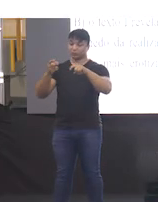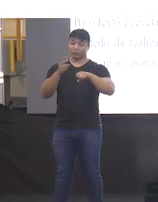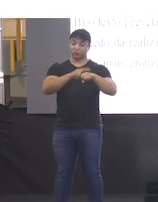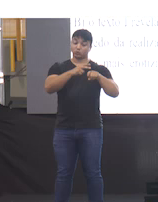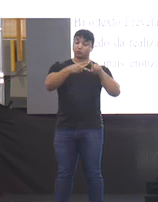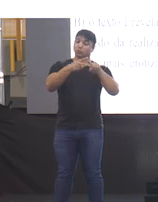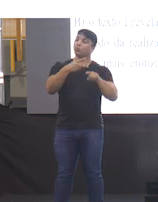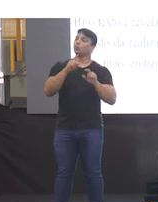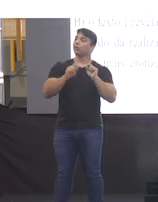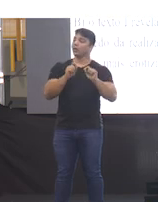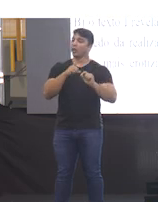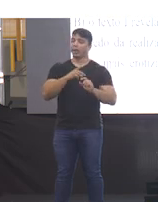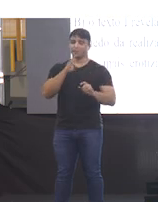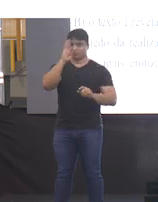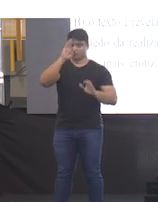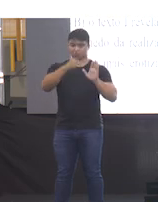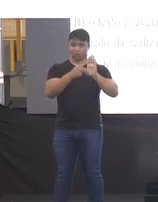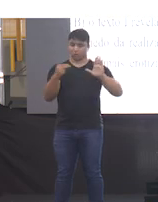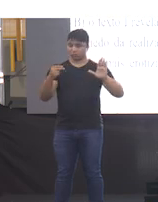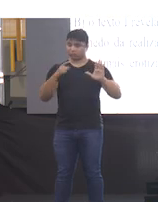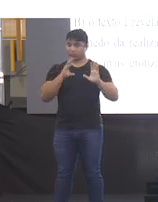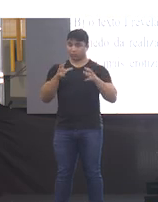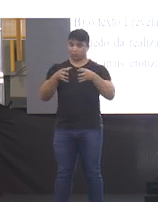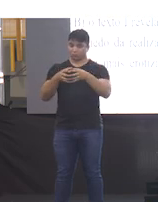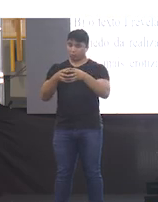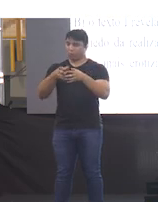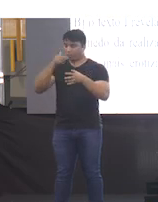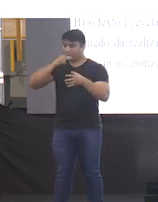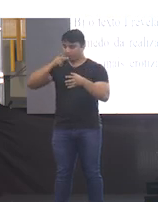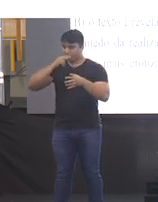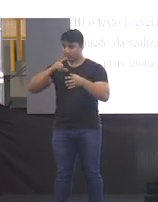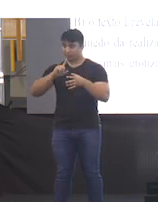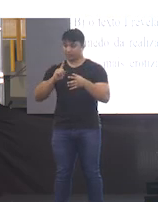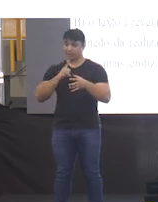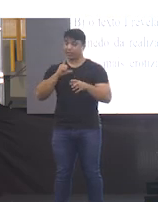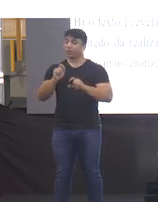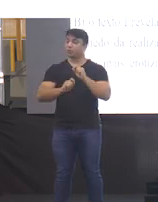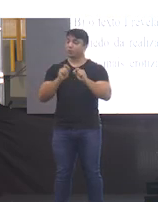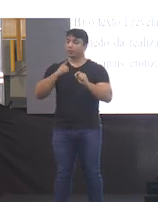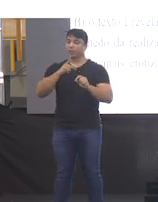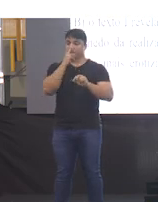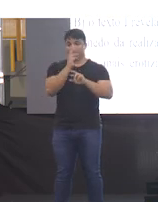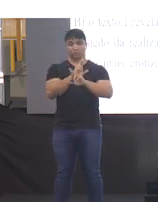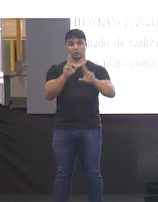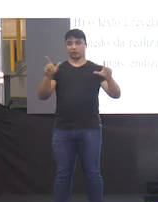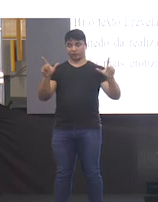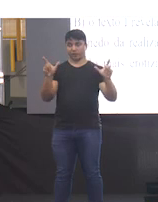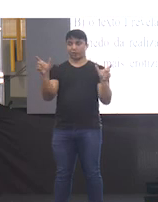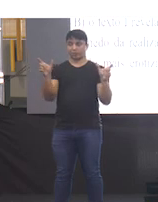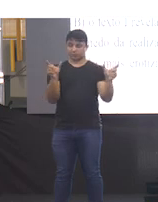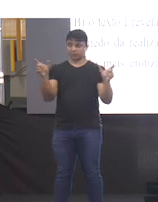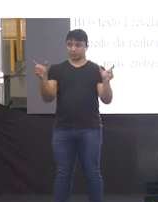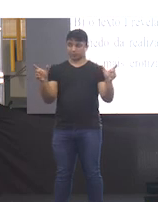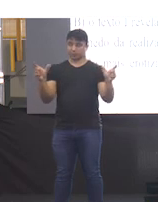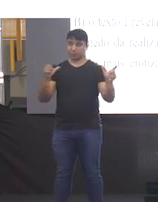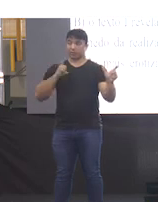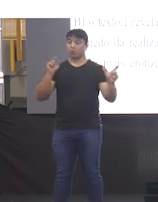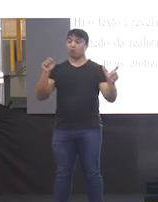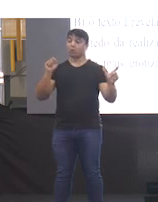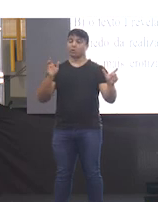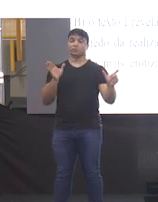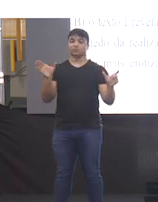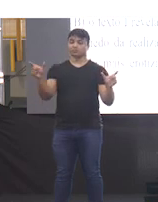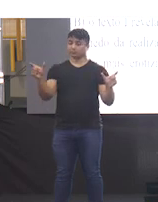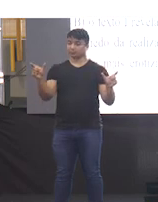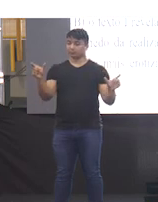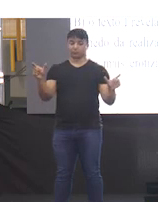brasileira, mas apesar de pertencerem à mesma escola, suas obras guardam diferenças grandes entre si, uma vez que,